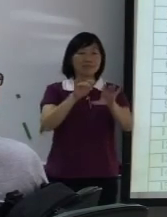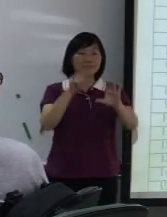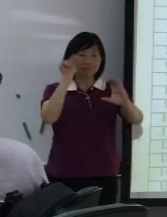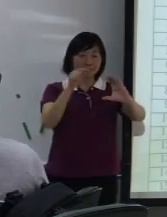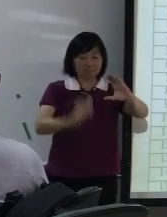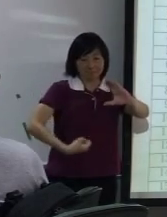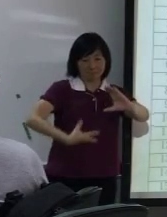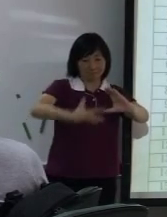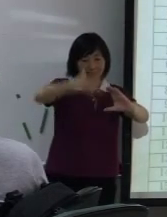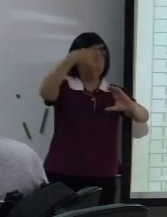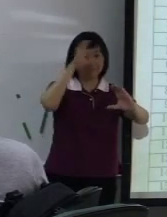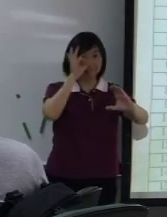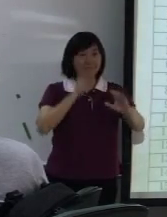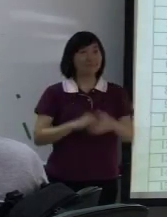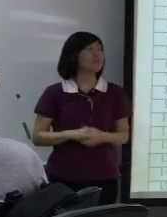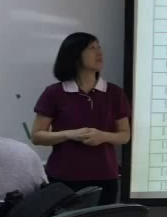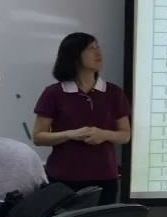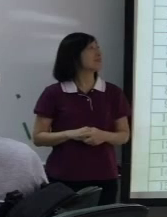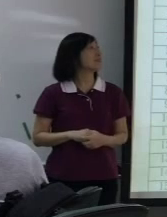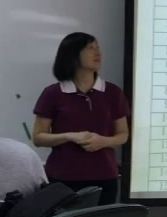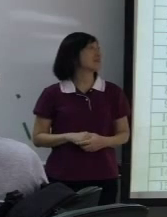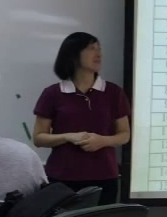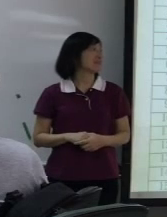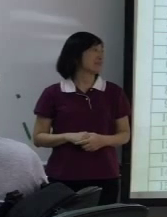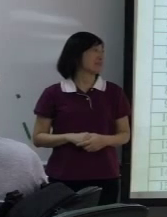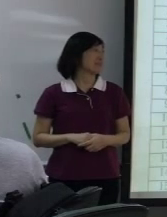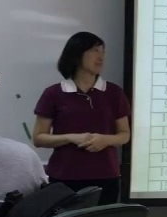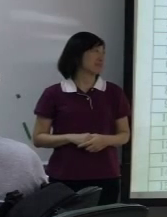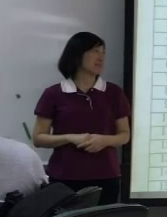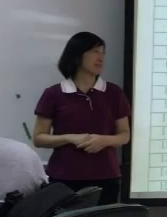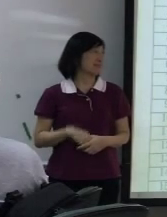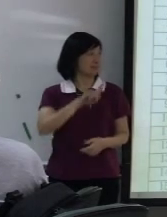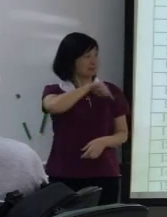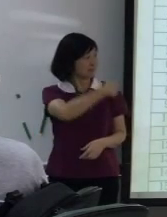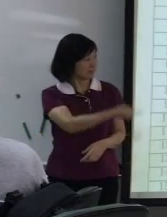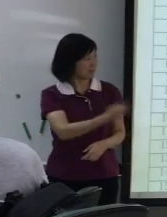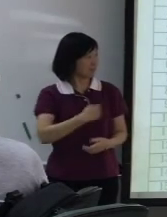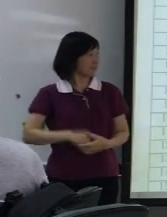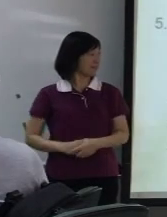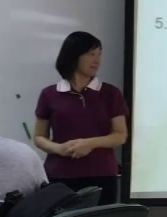阅。哦，好，